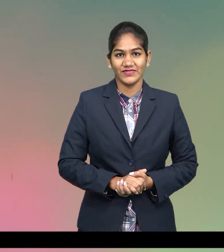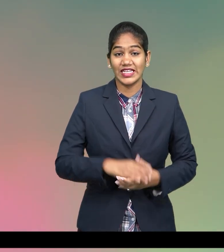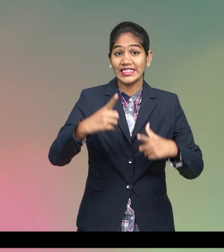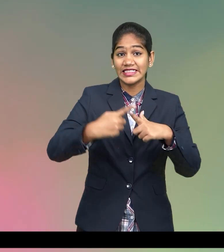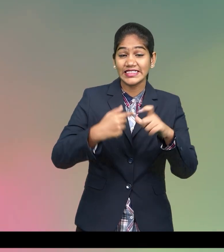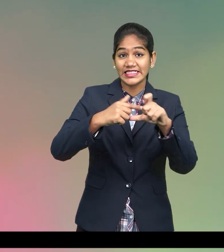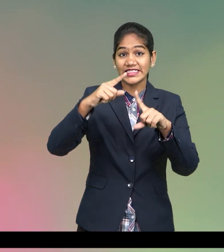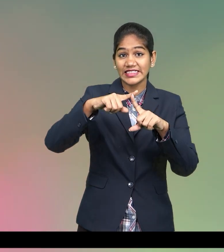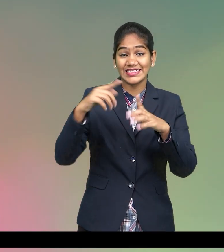జెట్ స్ట్రీమ్లు.